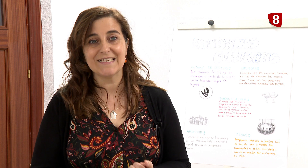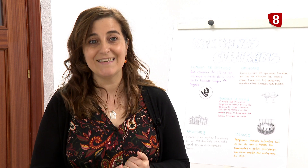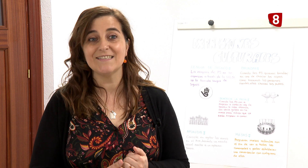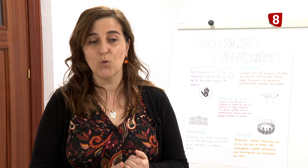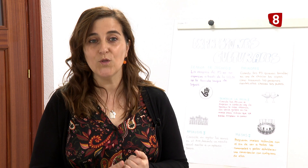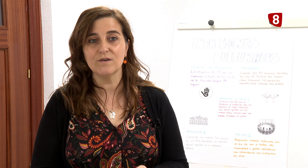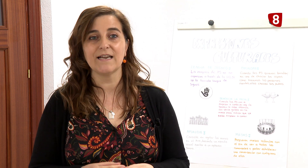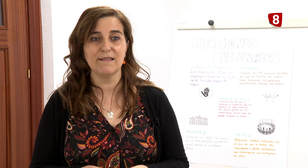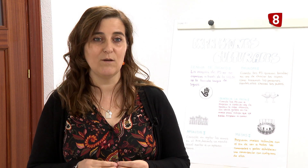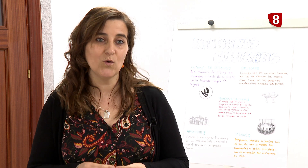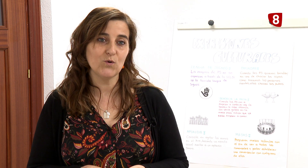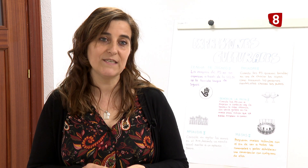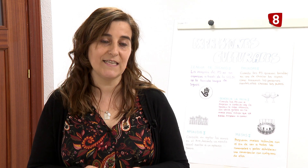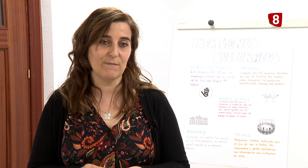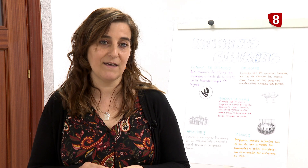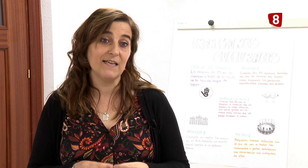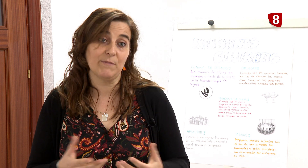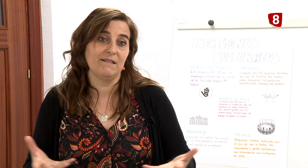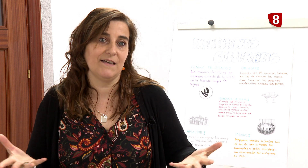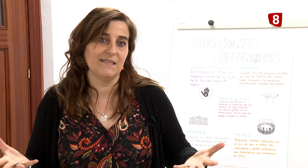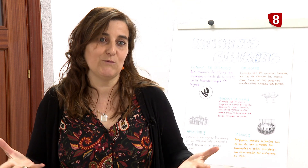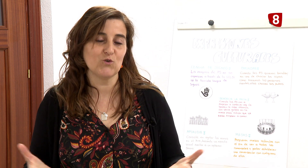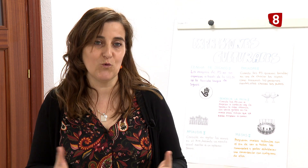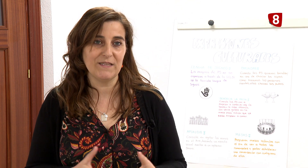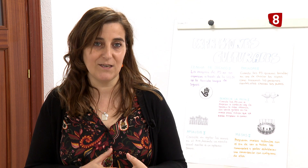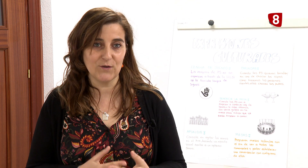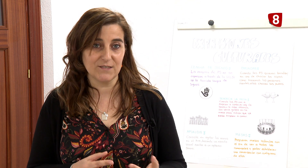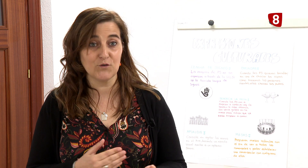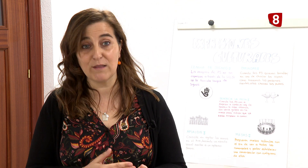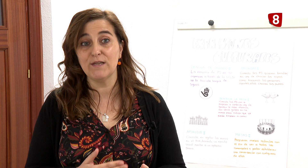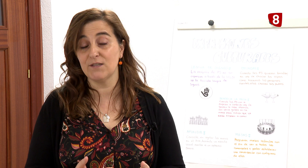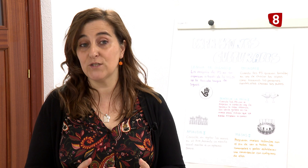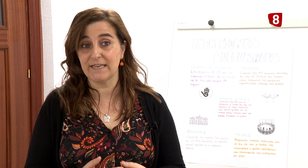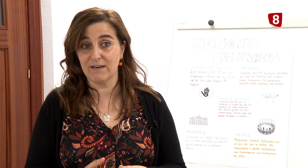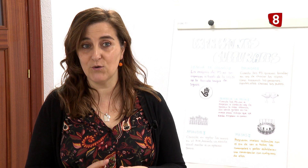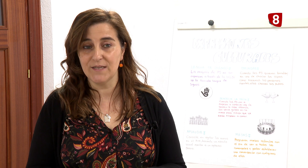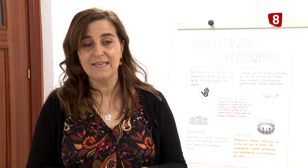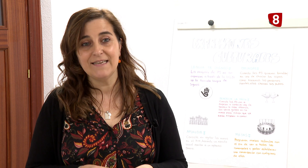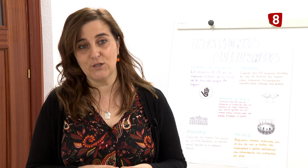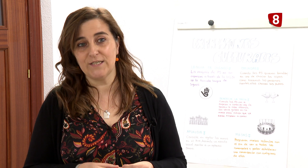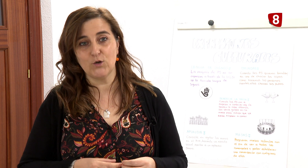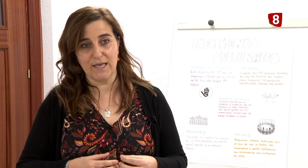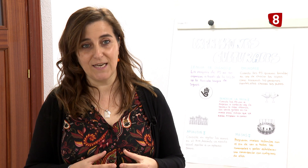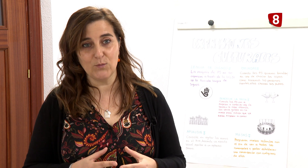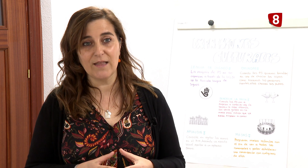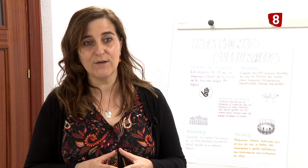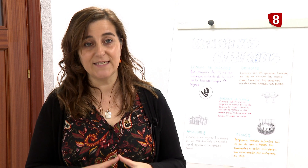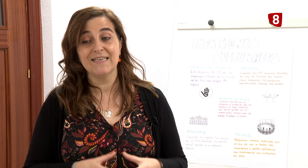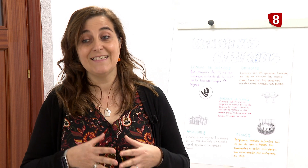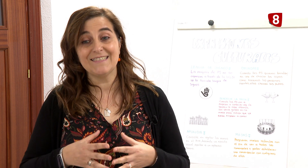del segundo realiza el módulo que se llama las prácticas, llamamos comúnmente, ¿no?, que es formación en centros de trabajo. Entonces, lo que hace el alumnado es